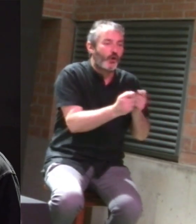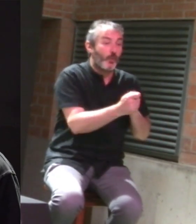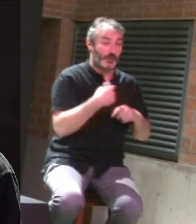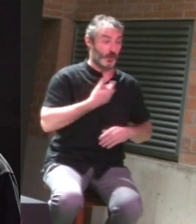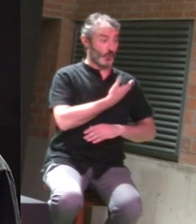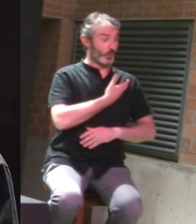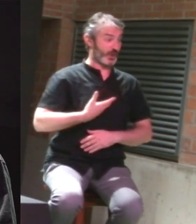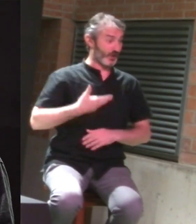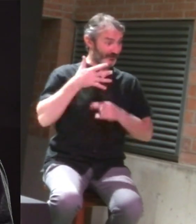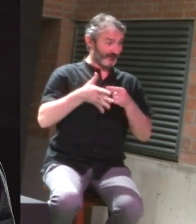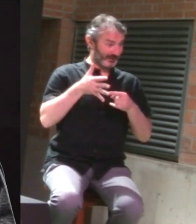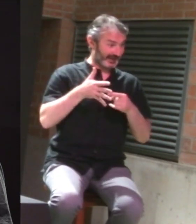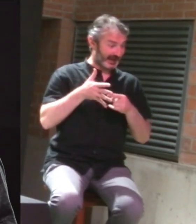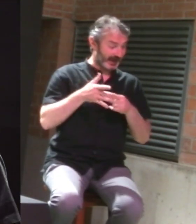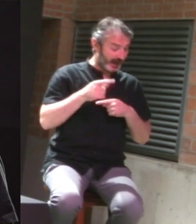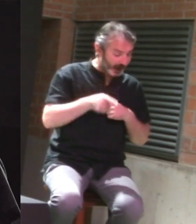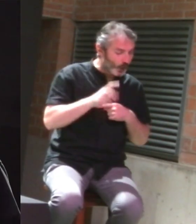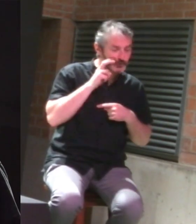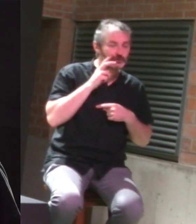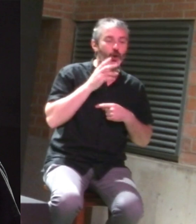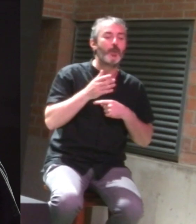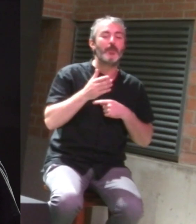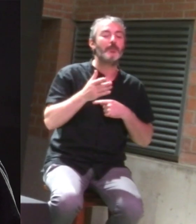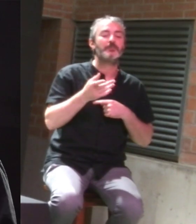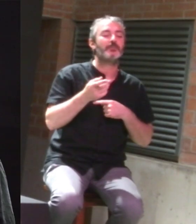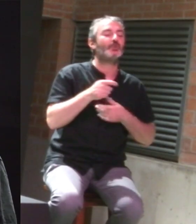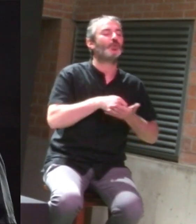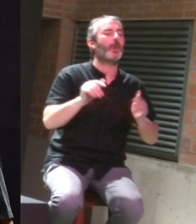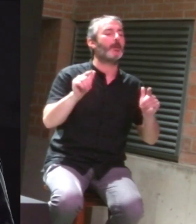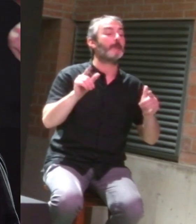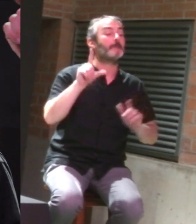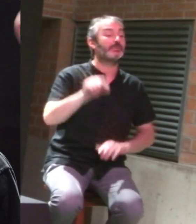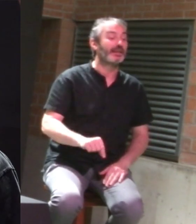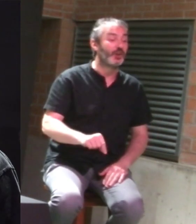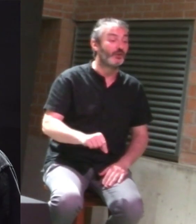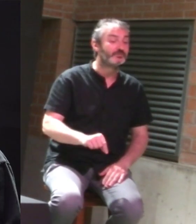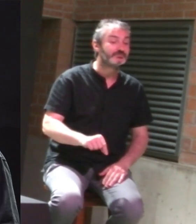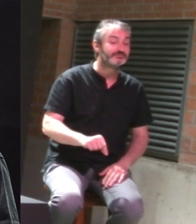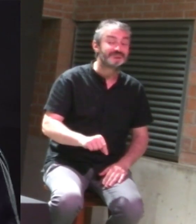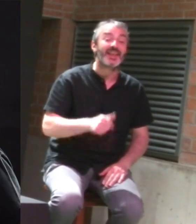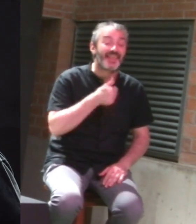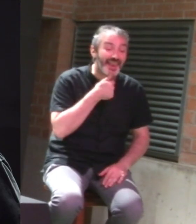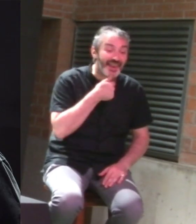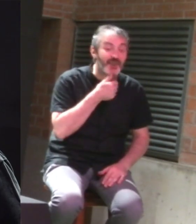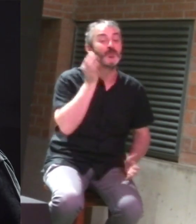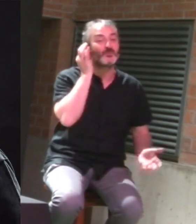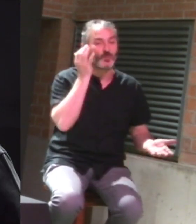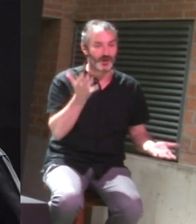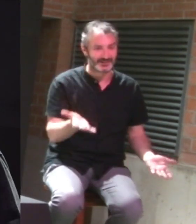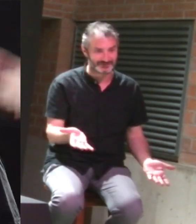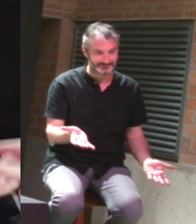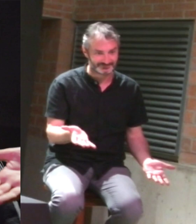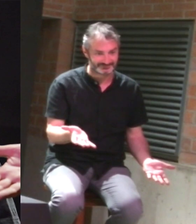los fabricantes hacia la mano de obra más barata. Y la mano de obra más barata era la de las mujeres